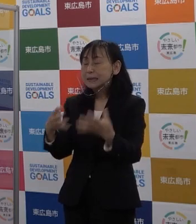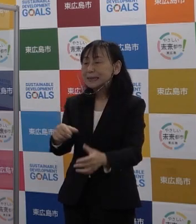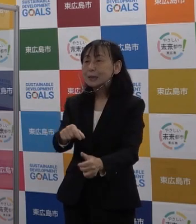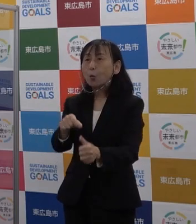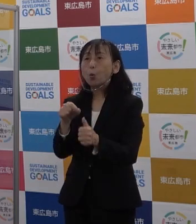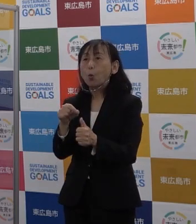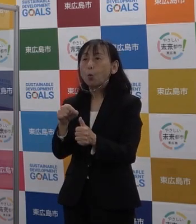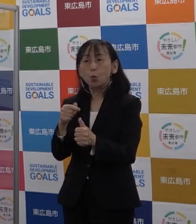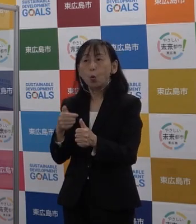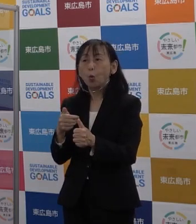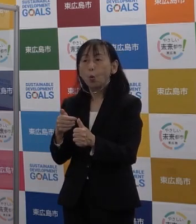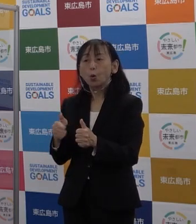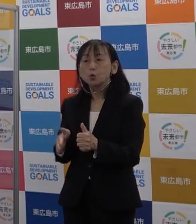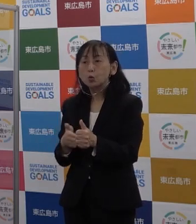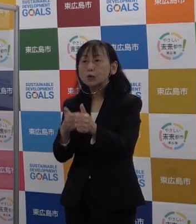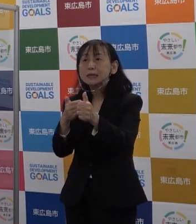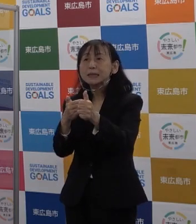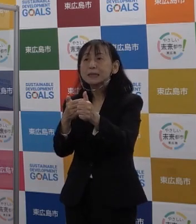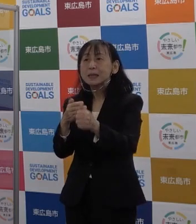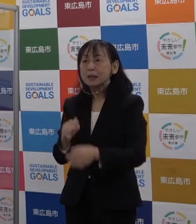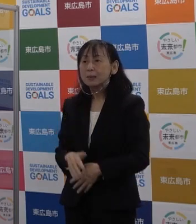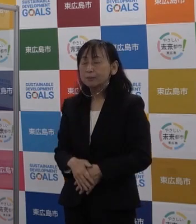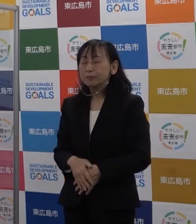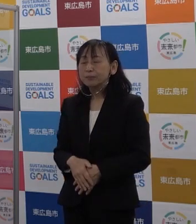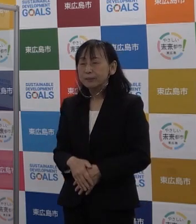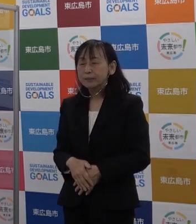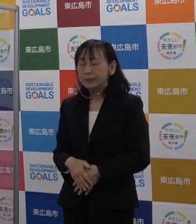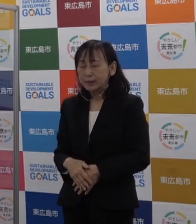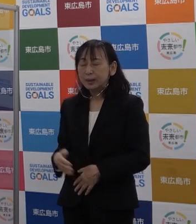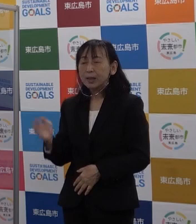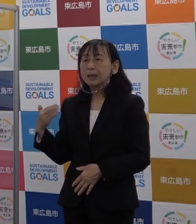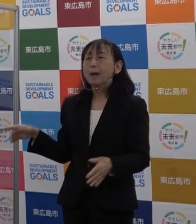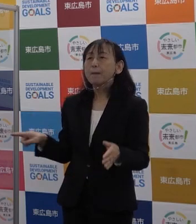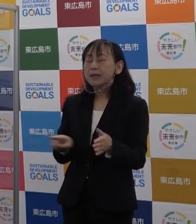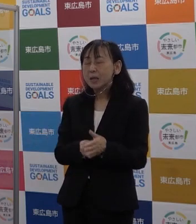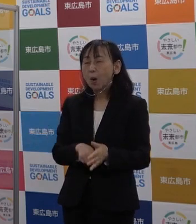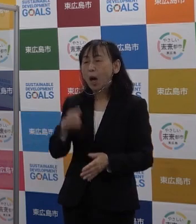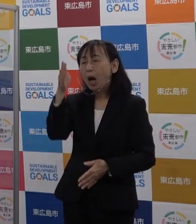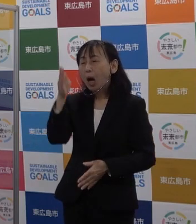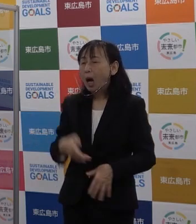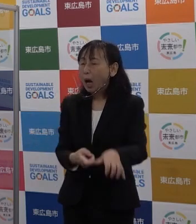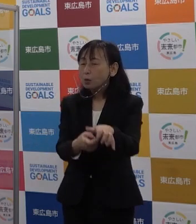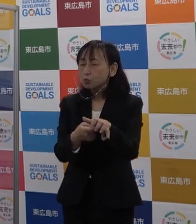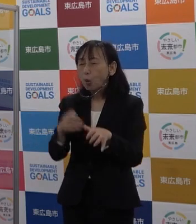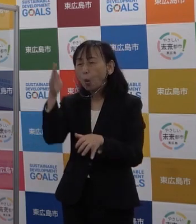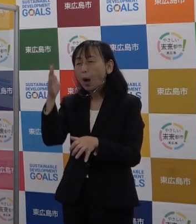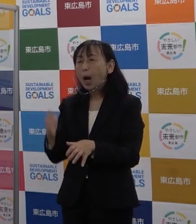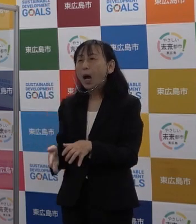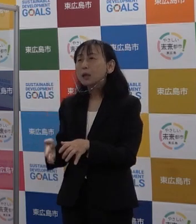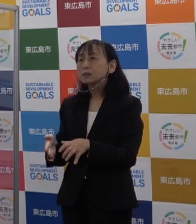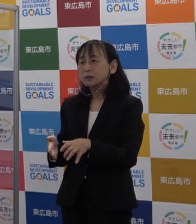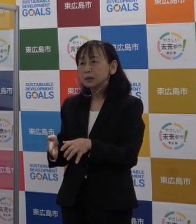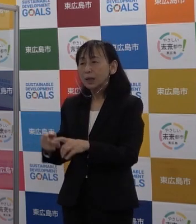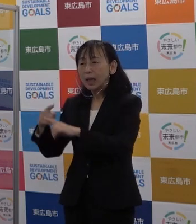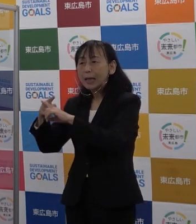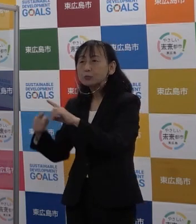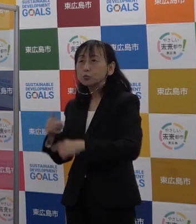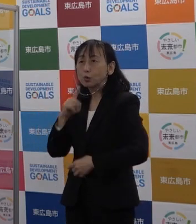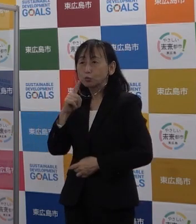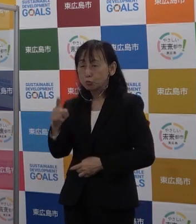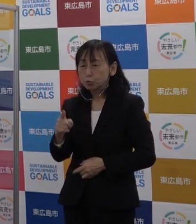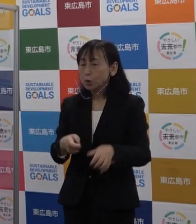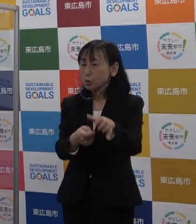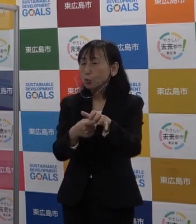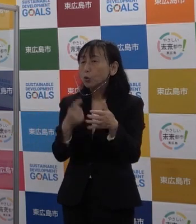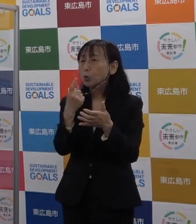進ということで、よくこれまで反応反 X というふうなことが言われました。まあ、農業だけでは生活できないから、他のビジネス